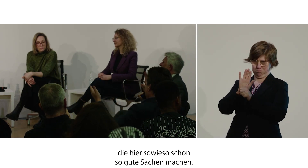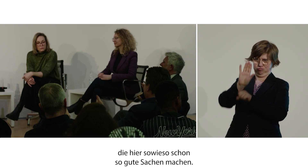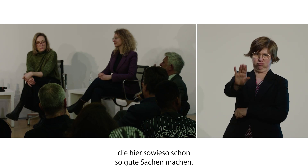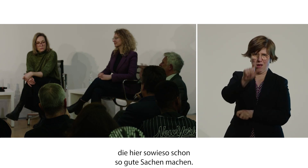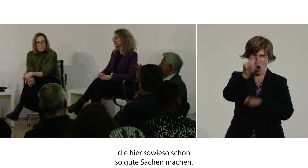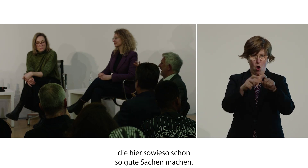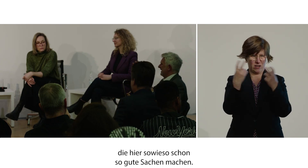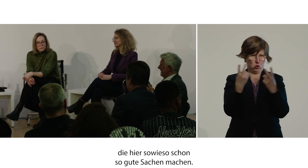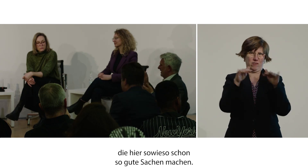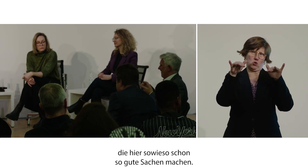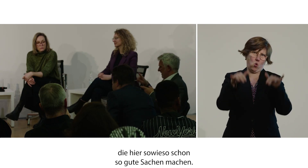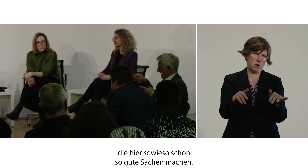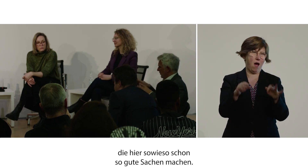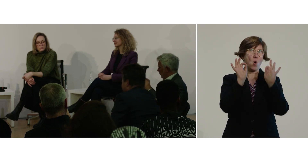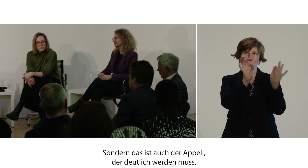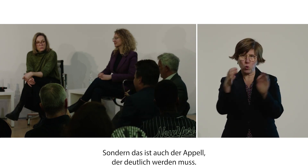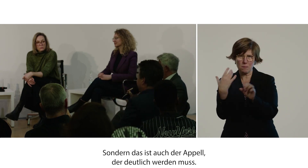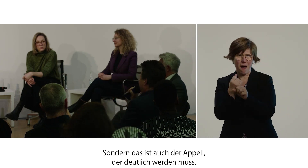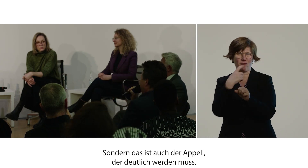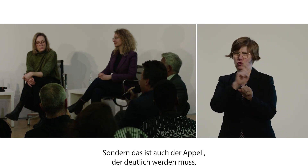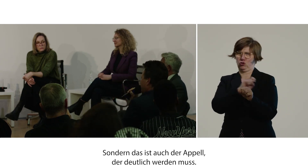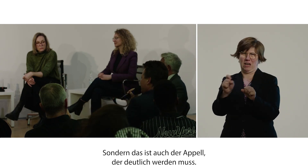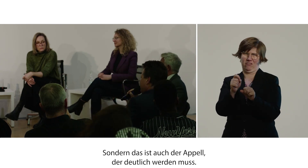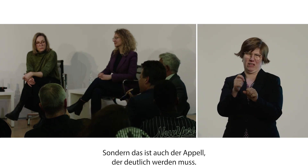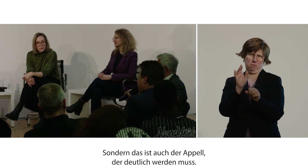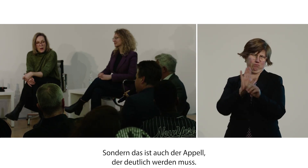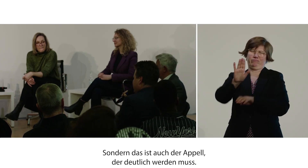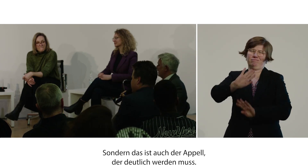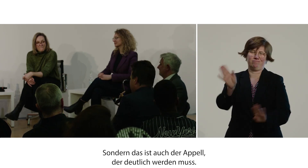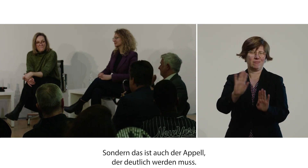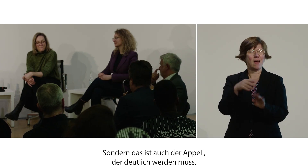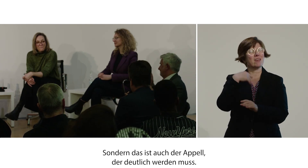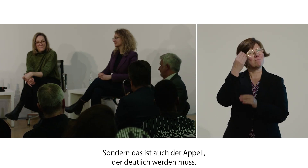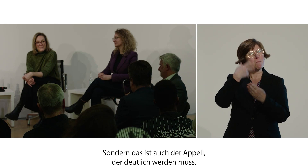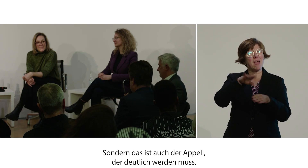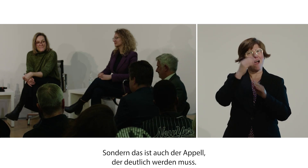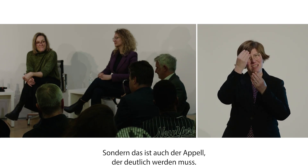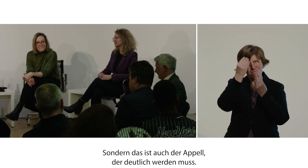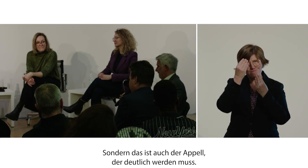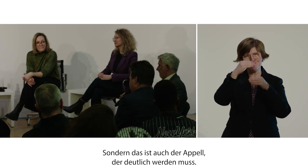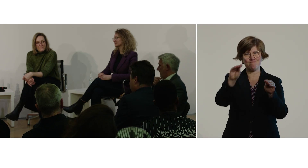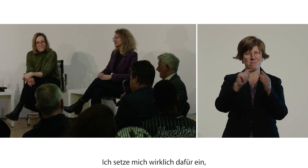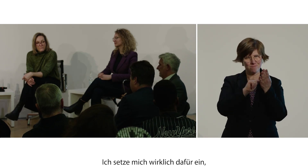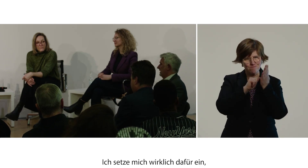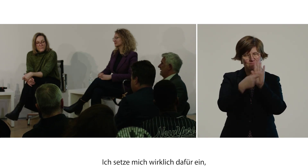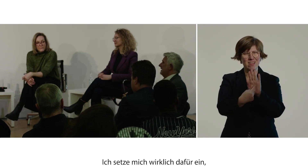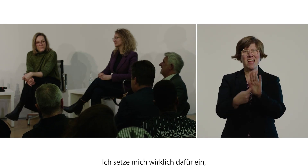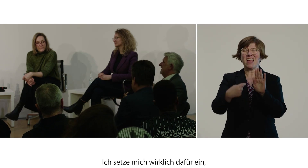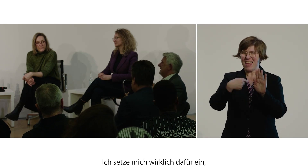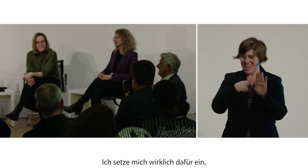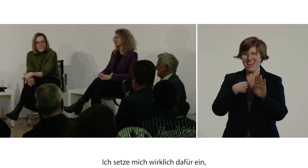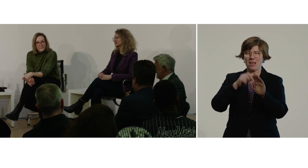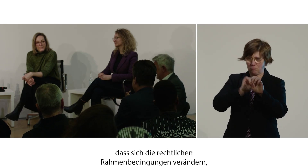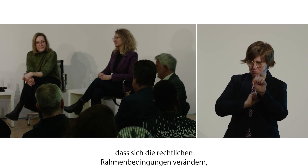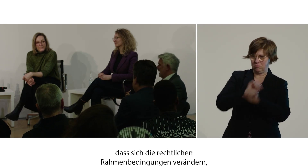die Menschen, die hier sowieso schon so gute Sachen machen, sondern das ist sozusagen auch der Appell, der sozusagen deutlich werden muss. Ich setze mich